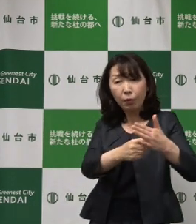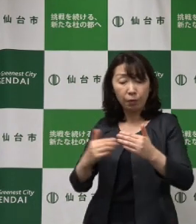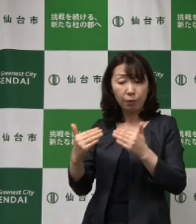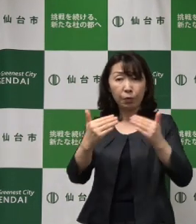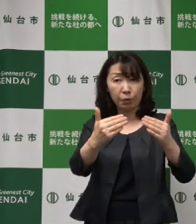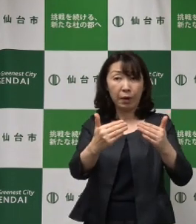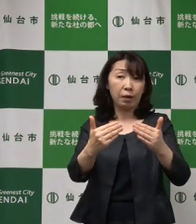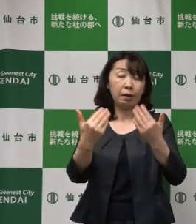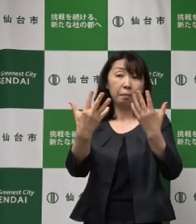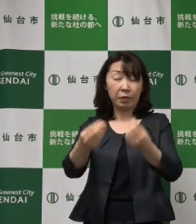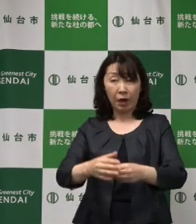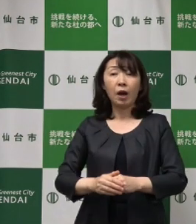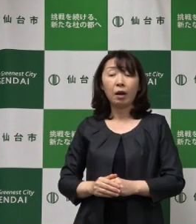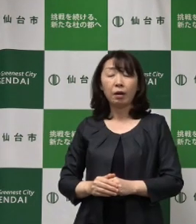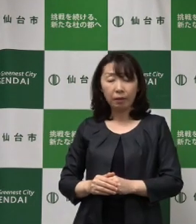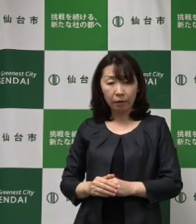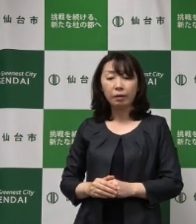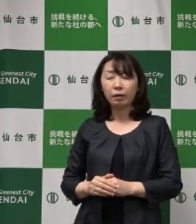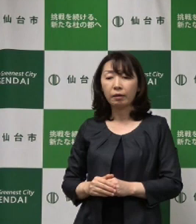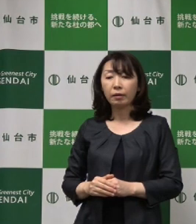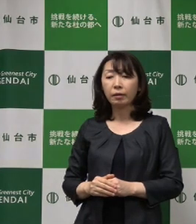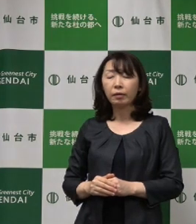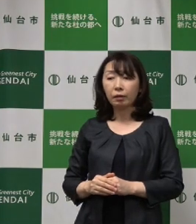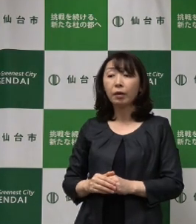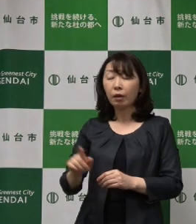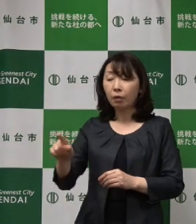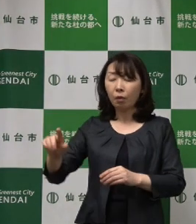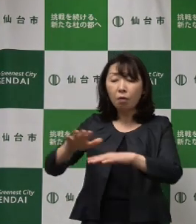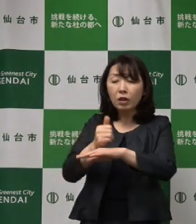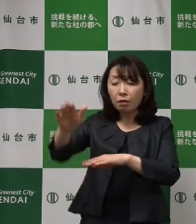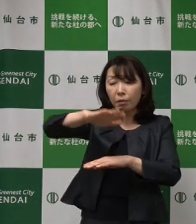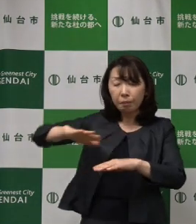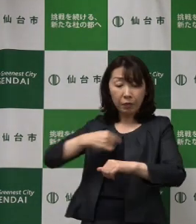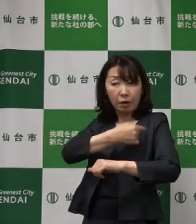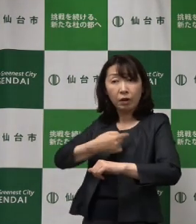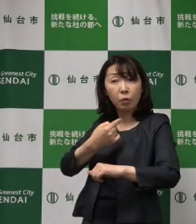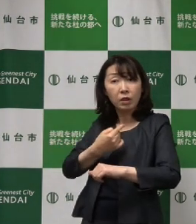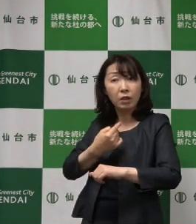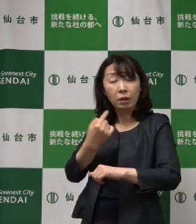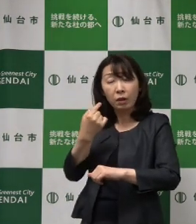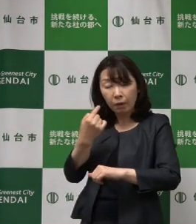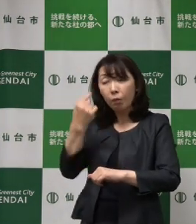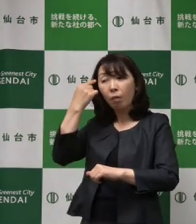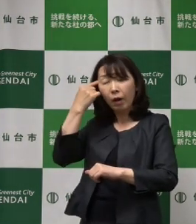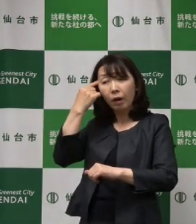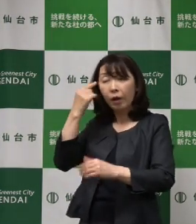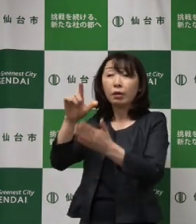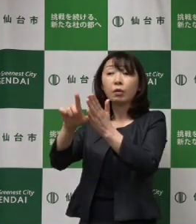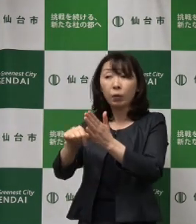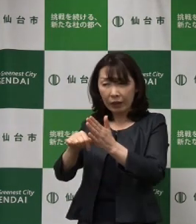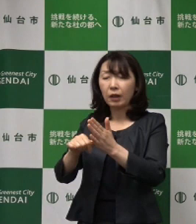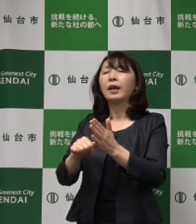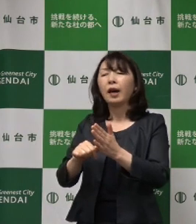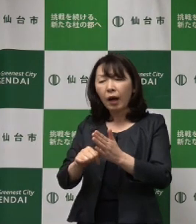向けて準備をされているんだと思います。そういう選手の皆さんたちの気持ちを考えますと大会を開催できた